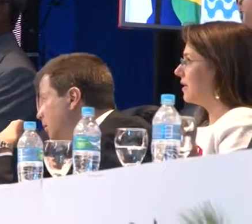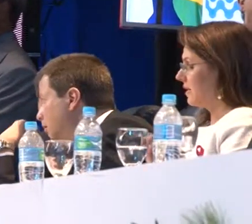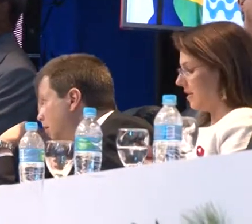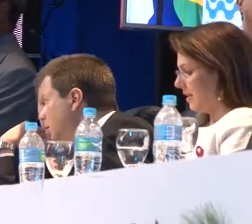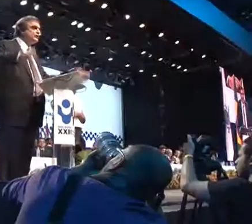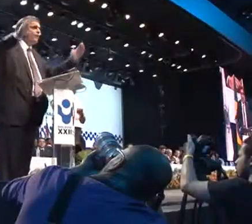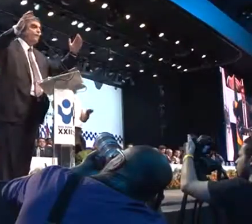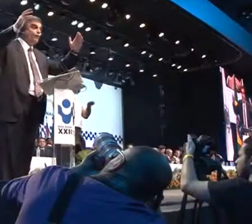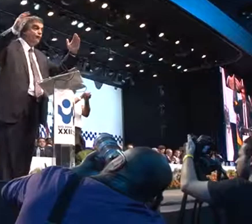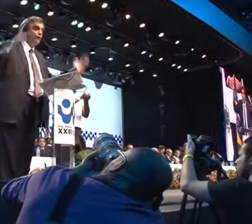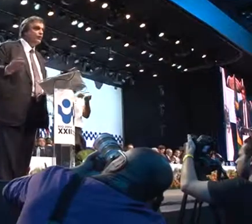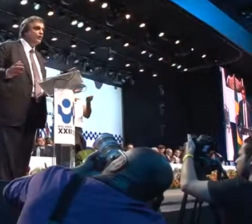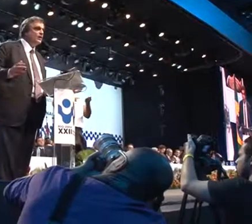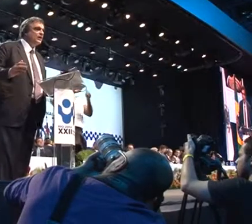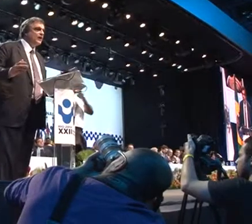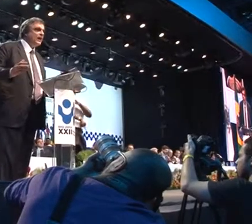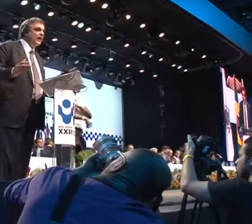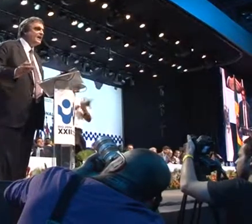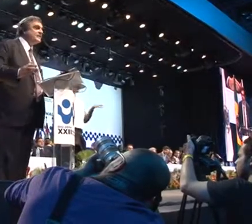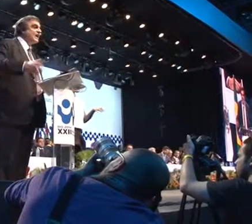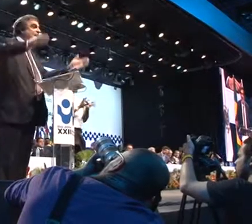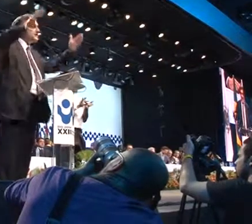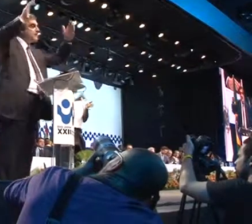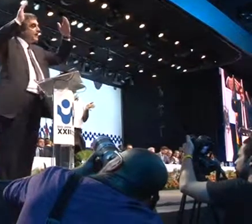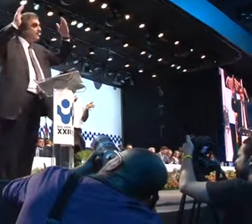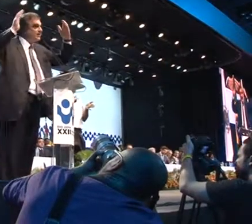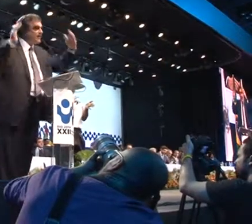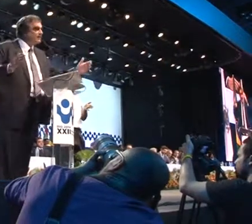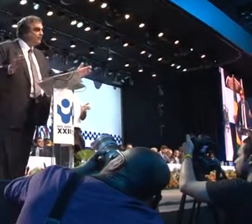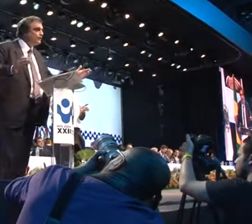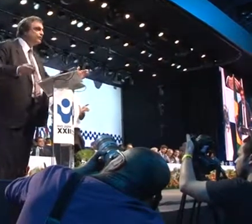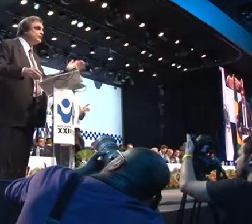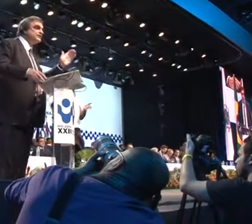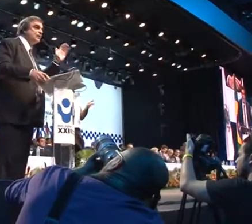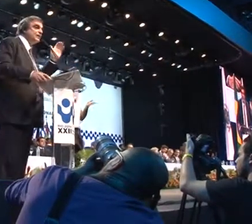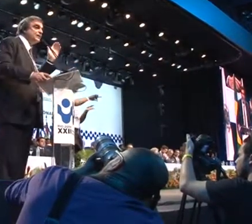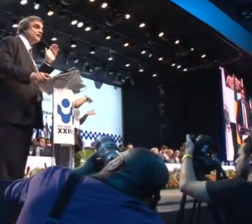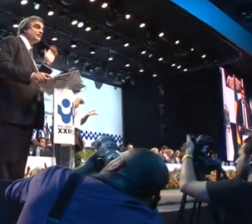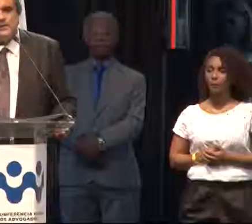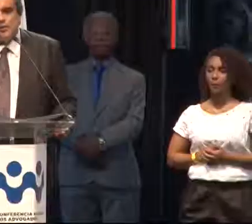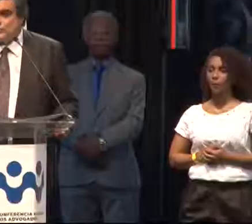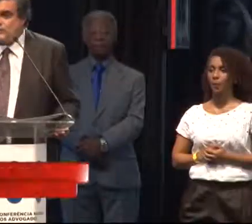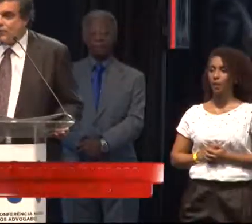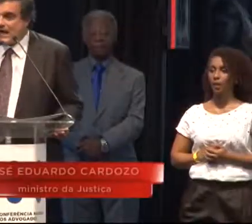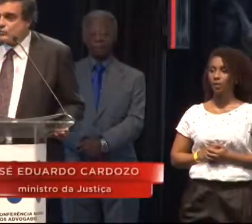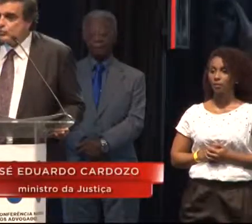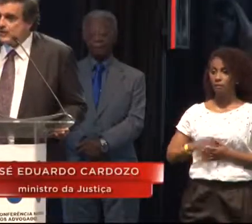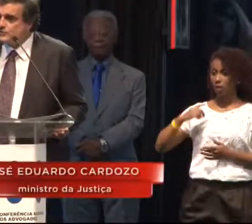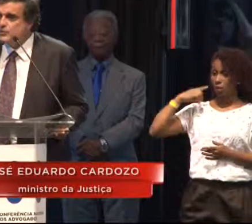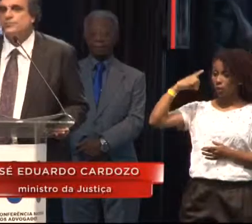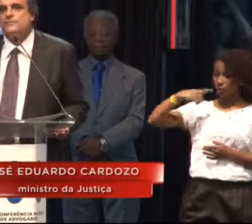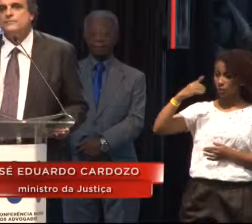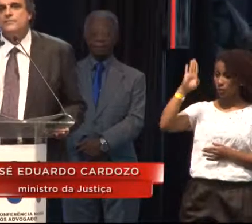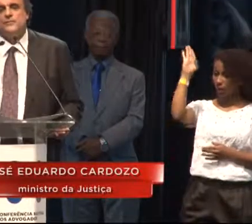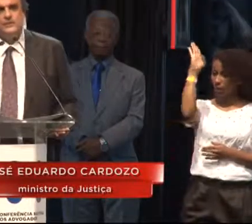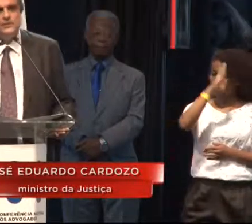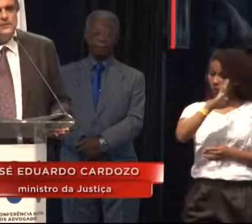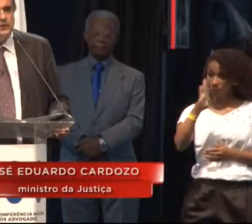processo. Para ele, a OAB tem o dever de refletir e intervir no futuro do país. Os advogados no